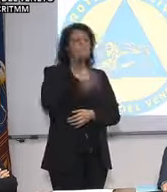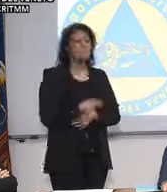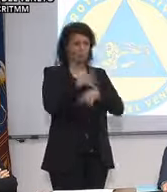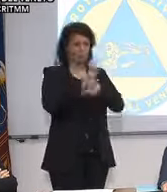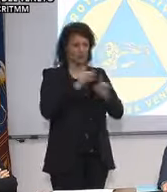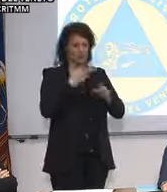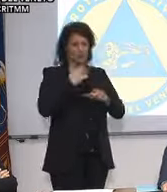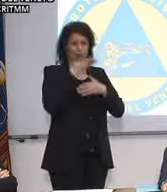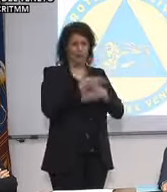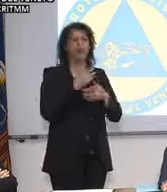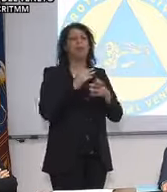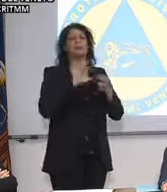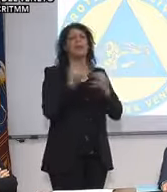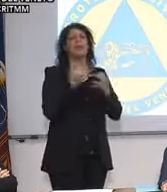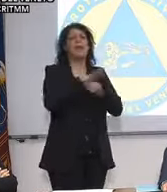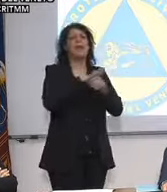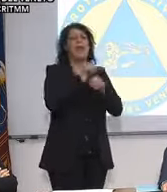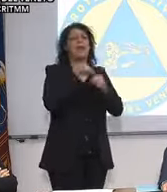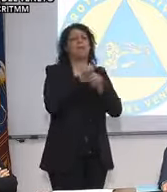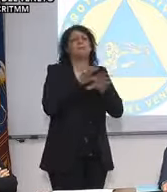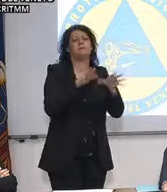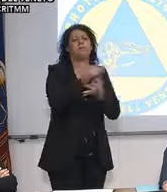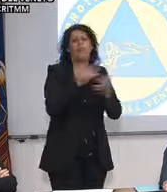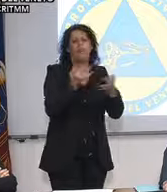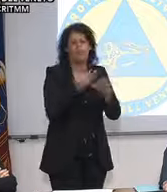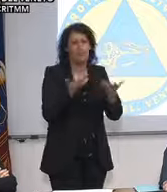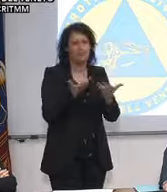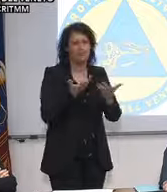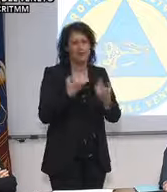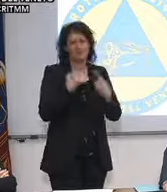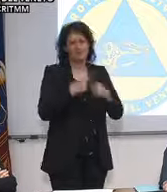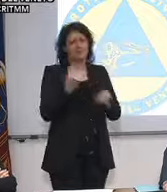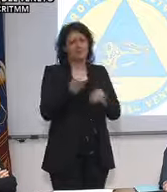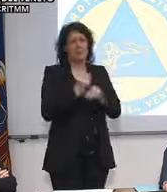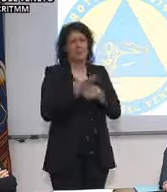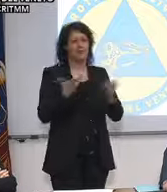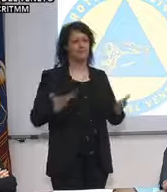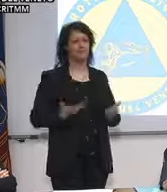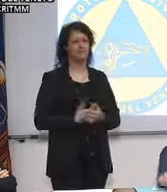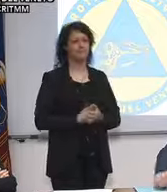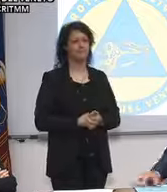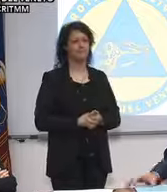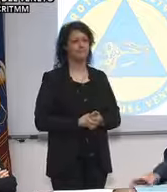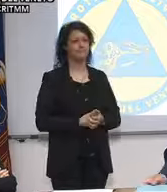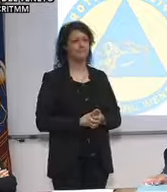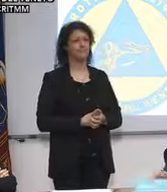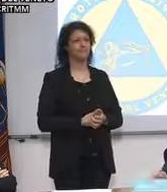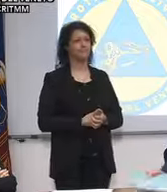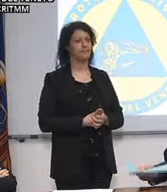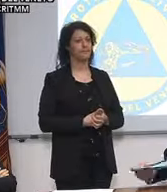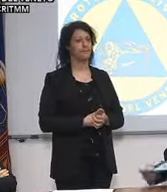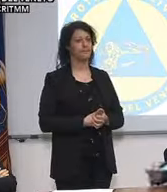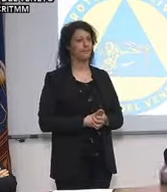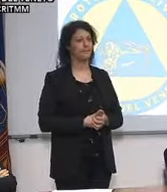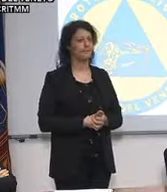Per il virus, ma non è una banalità questa. Prego. Posso chiedere? No, vai, vai.